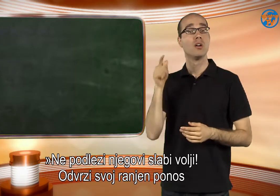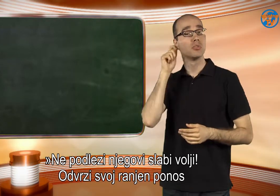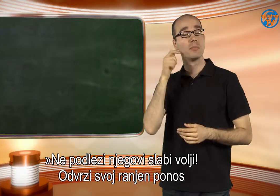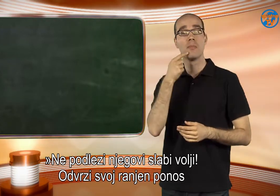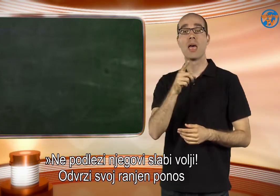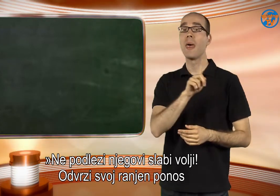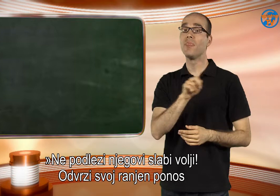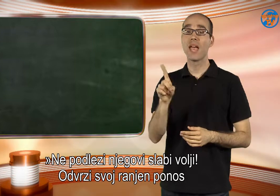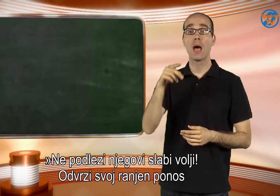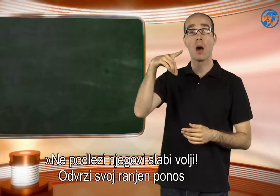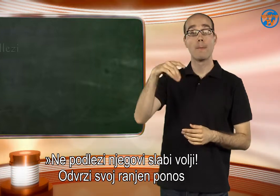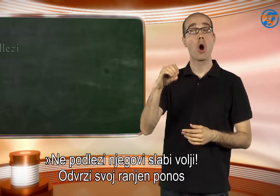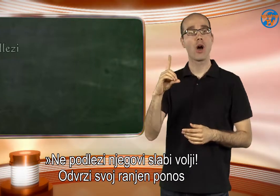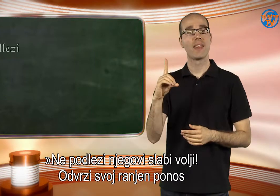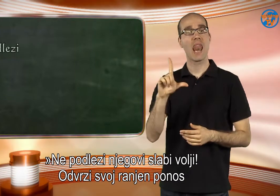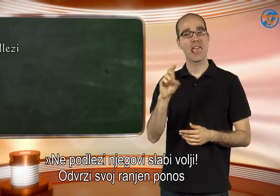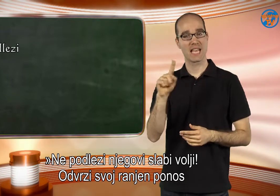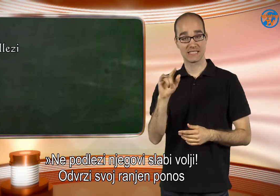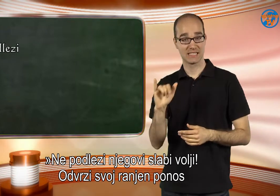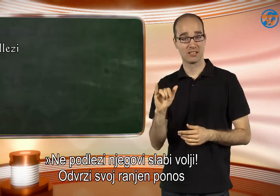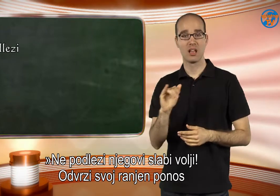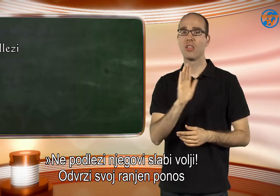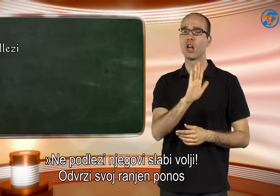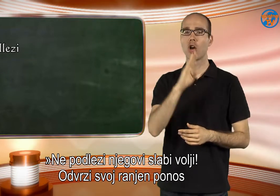Ne podlezi njegovi slabi volji.